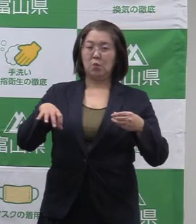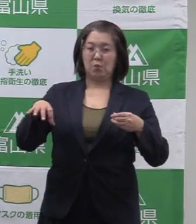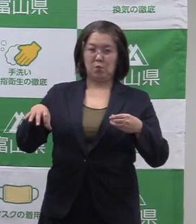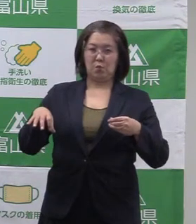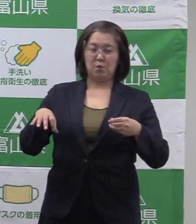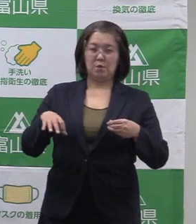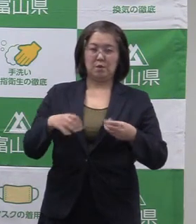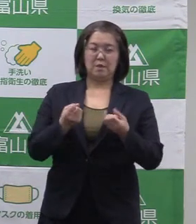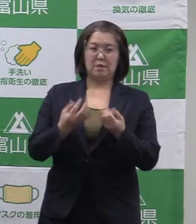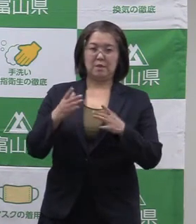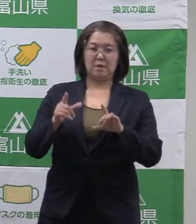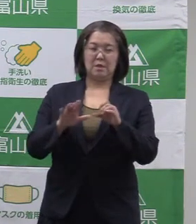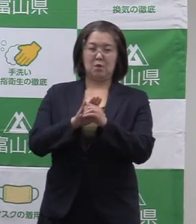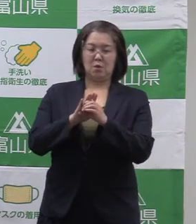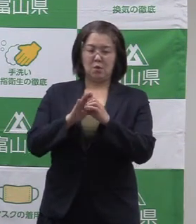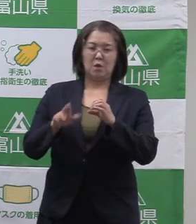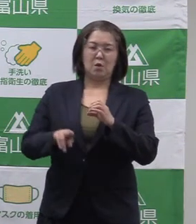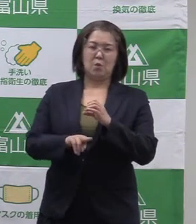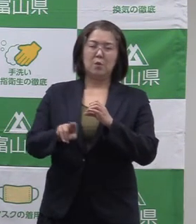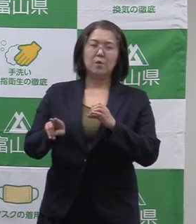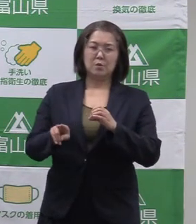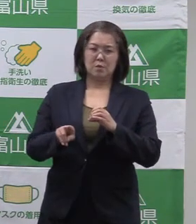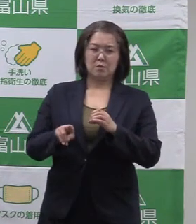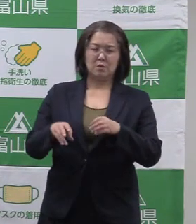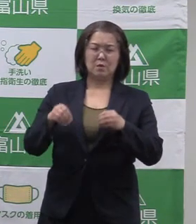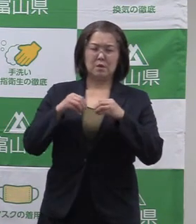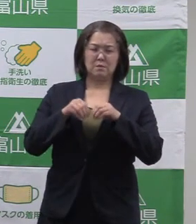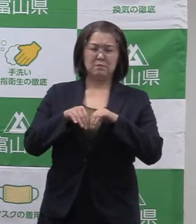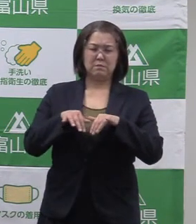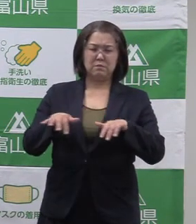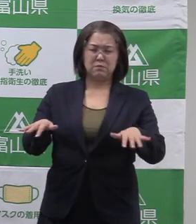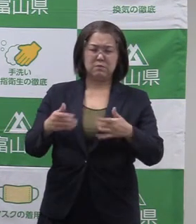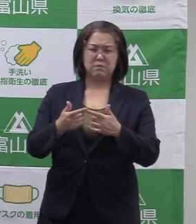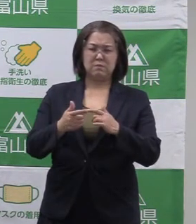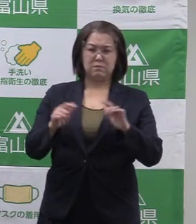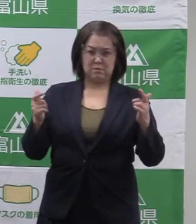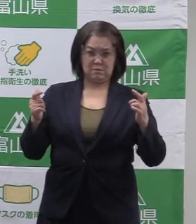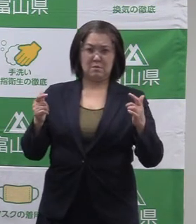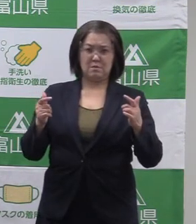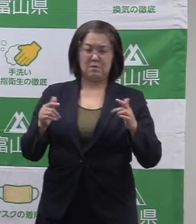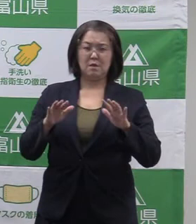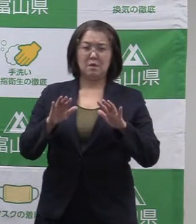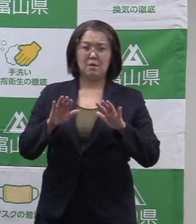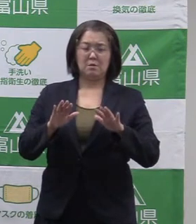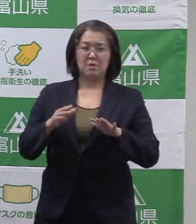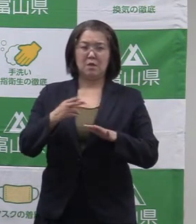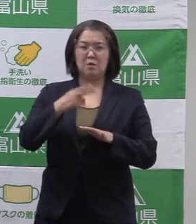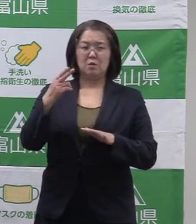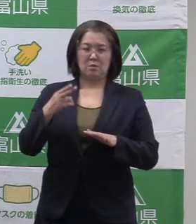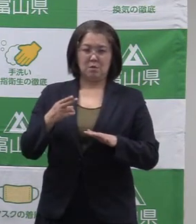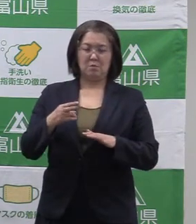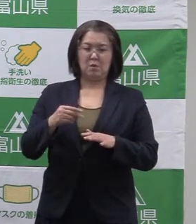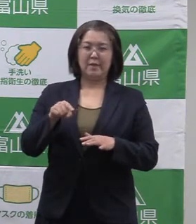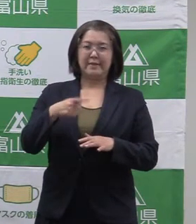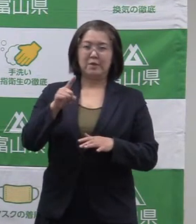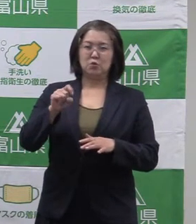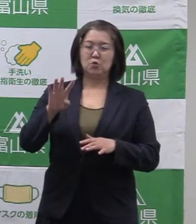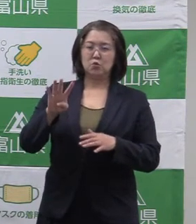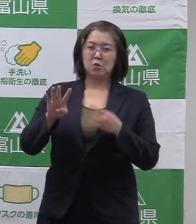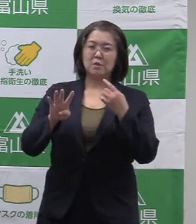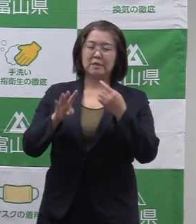ナウイルスの感染者が拡大、爆発しておりまして、さらに富山も、今日、114日ぶりに2桁となり